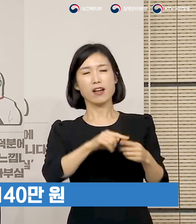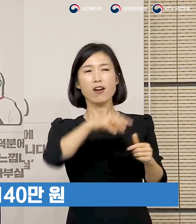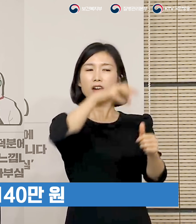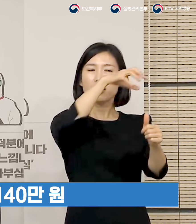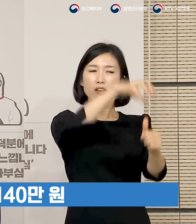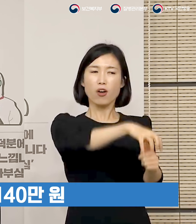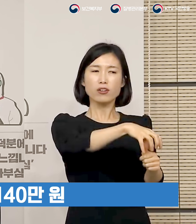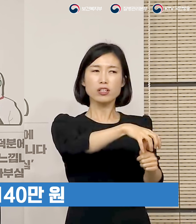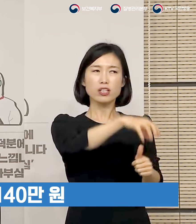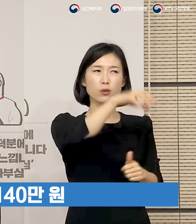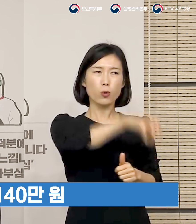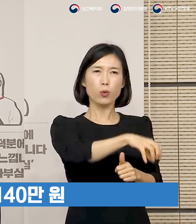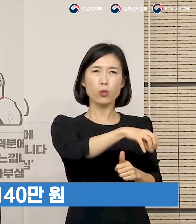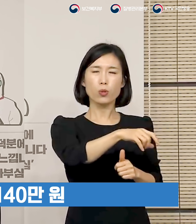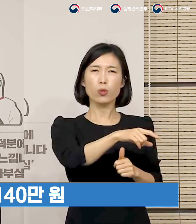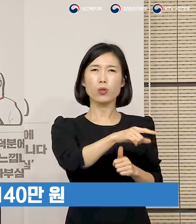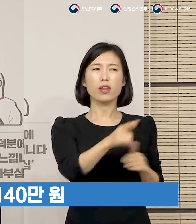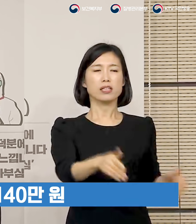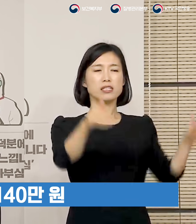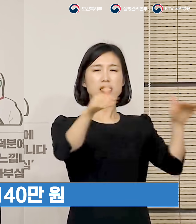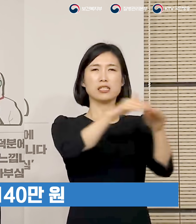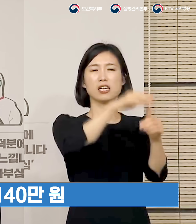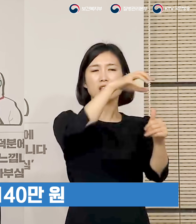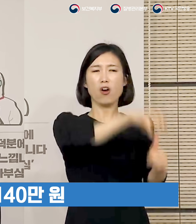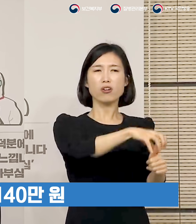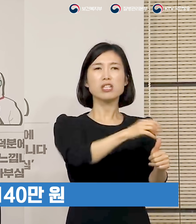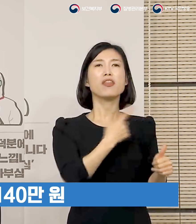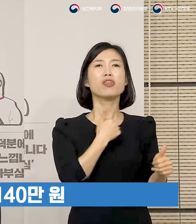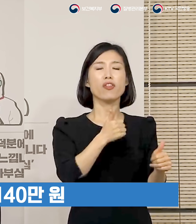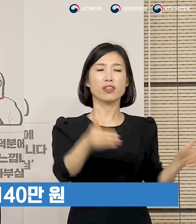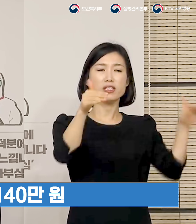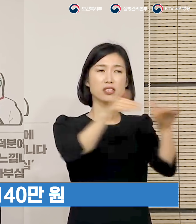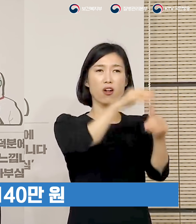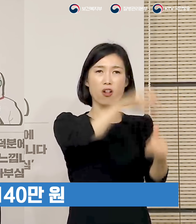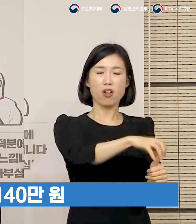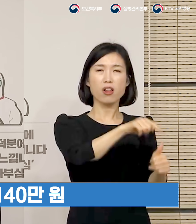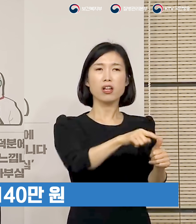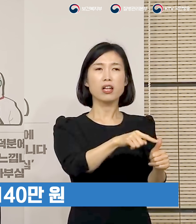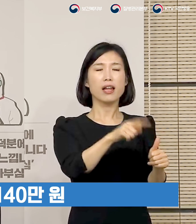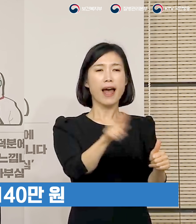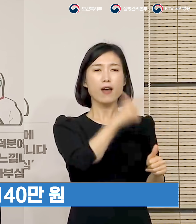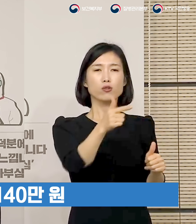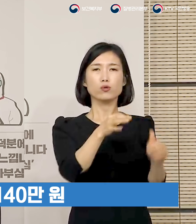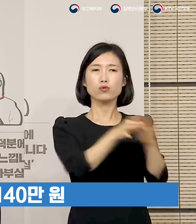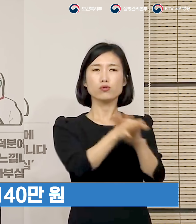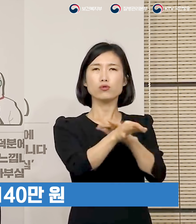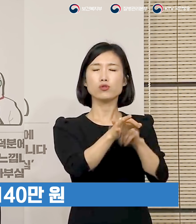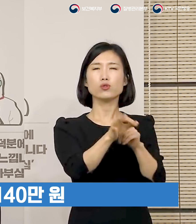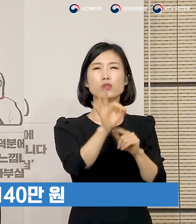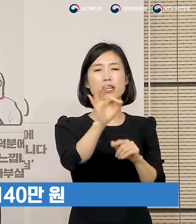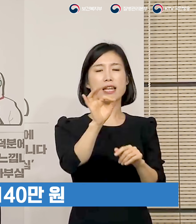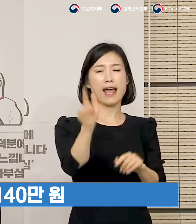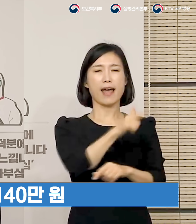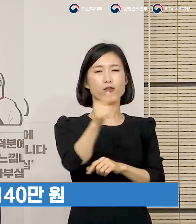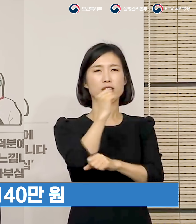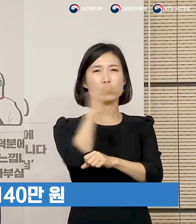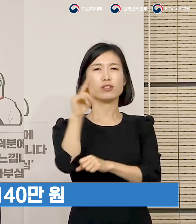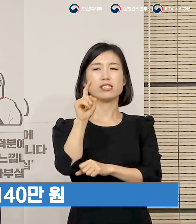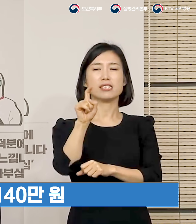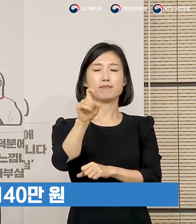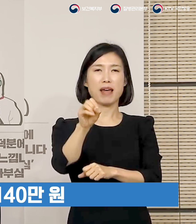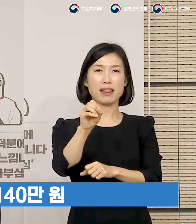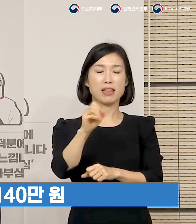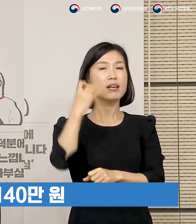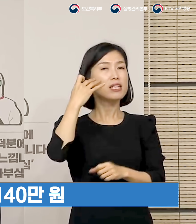격리되는 장소에서 숙박 비용은 국가에서 지정하는 이 격리시설은 하루당 10만 원입니다. 그러니까 14일간